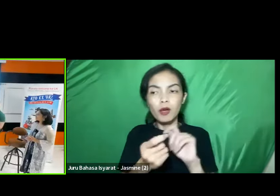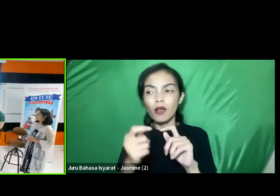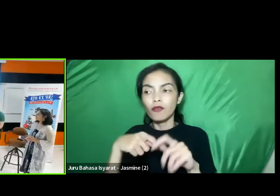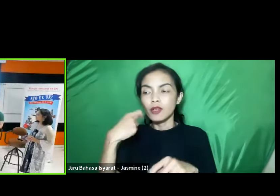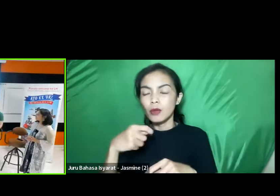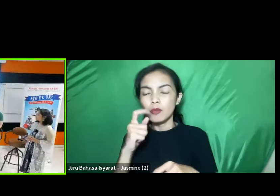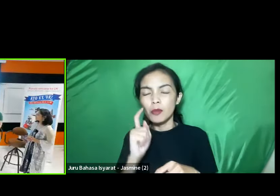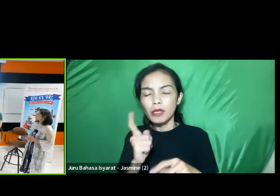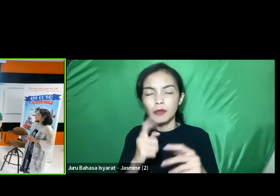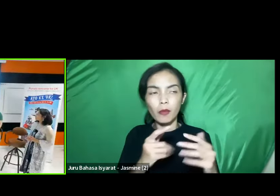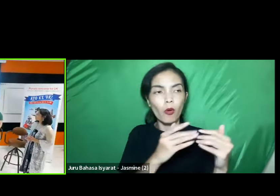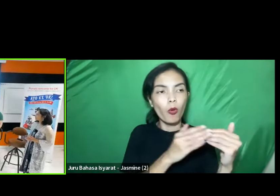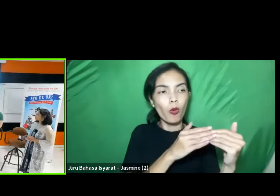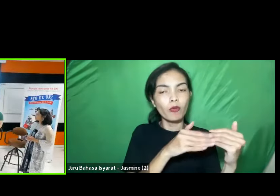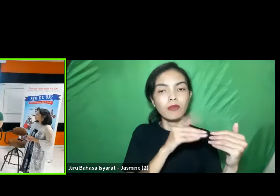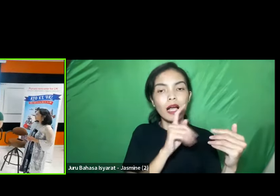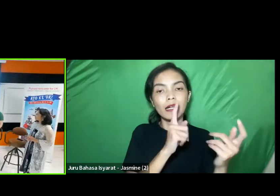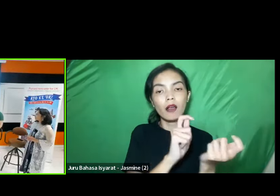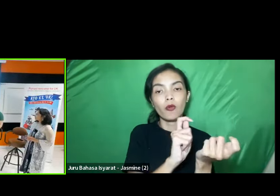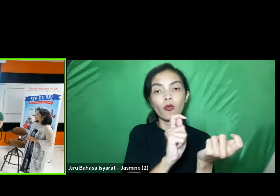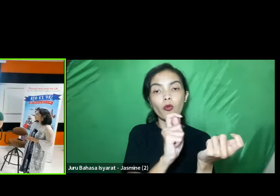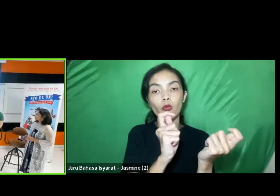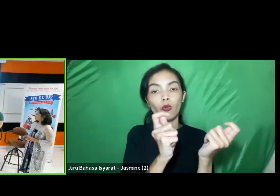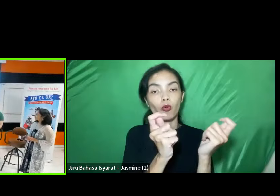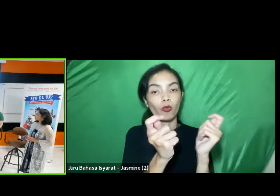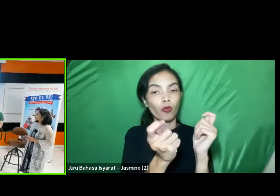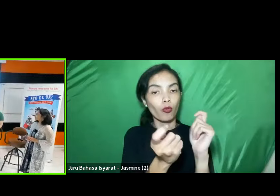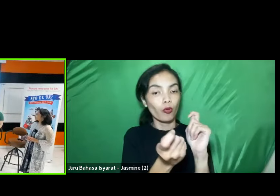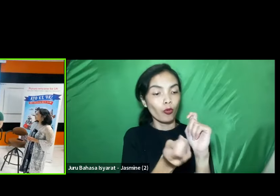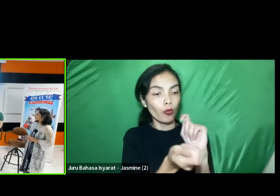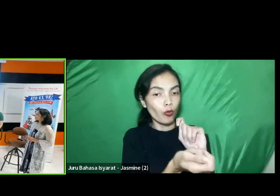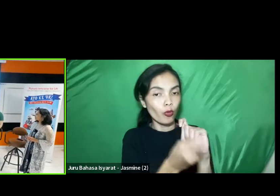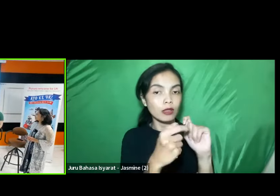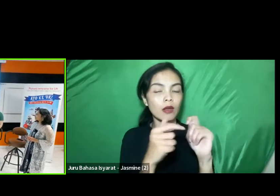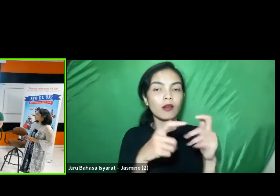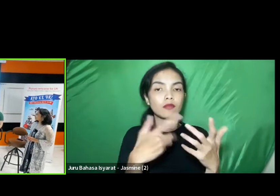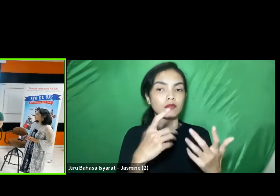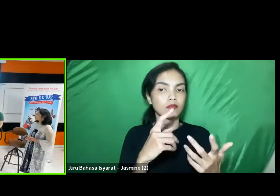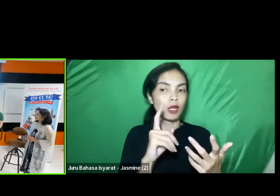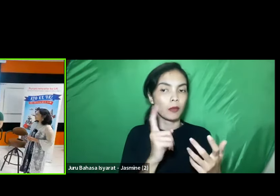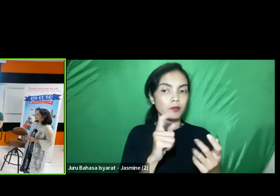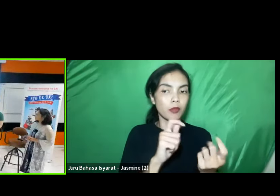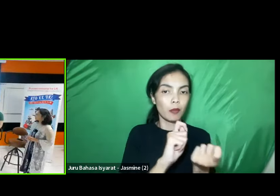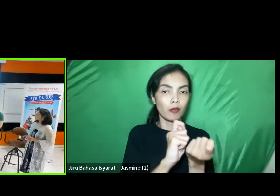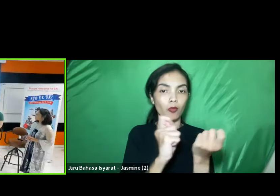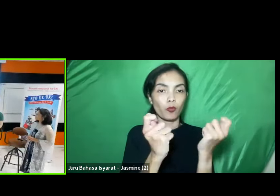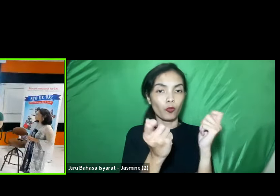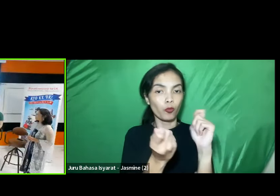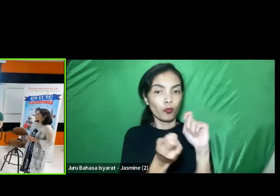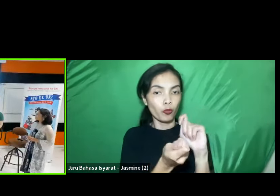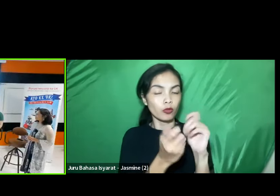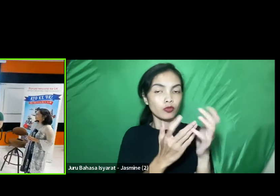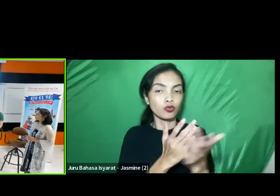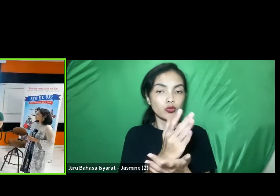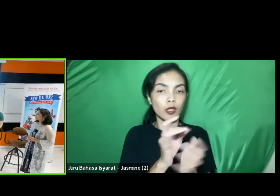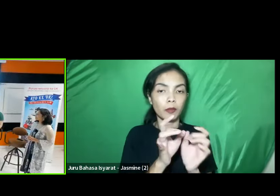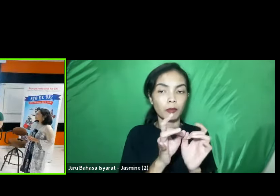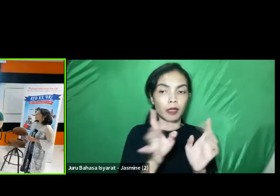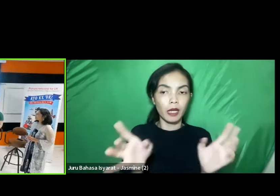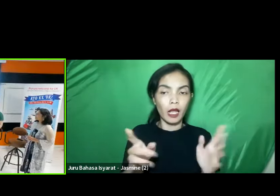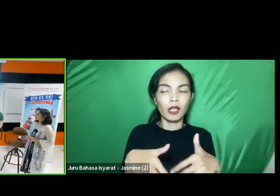Nah coba persiapkan seperti itu alur Kenapa kita pindah jurusan atau tidak